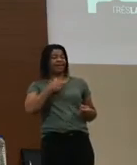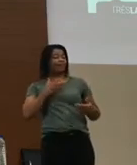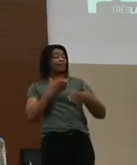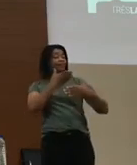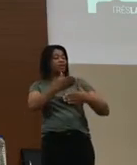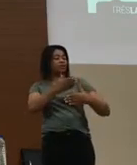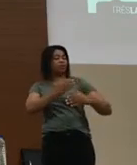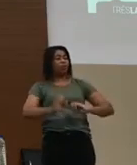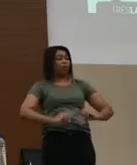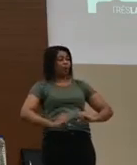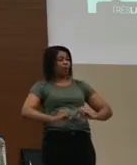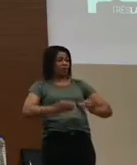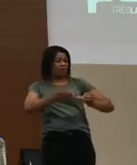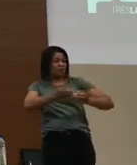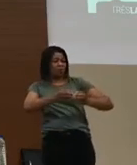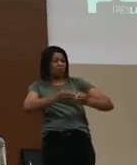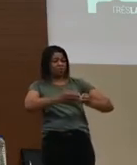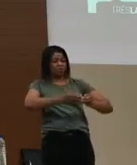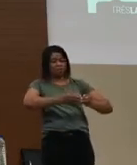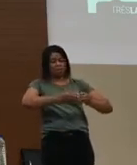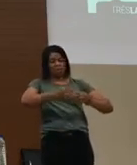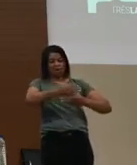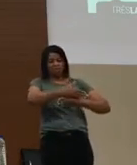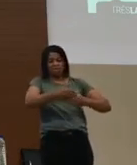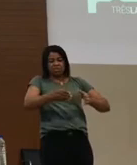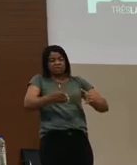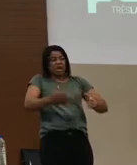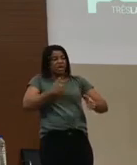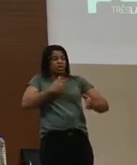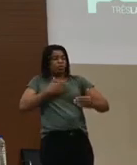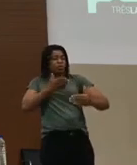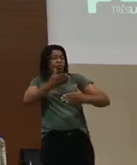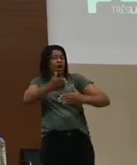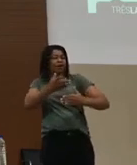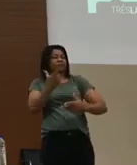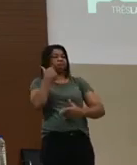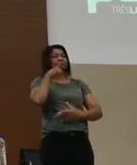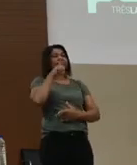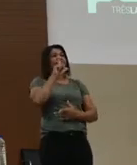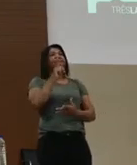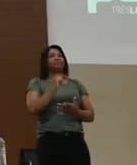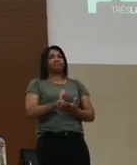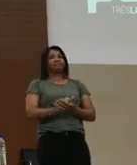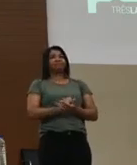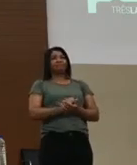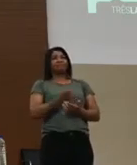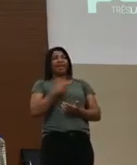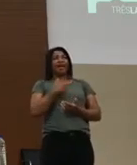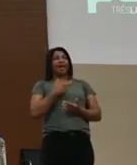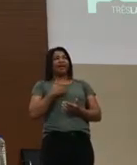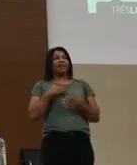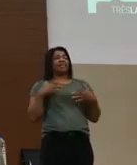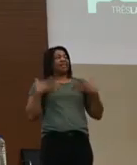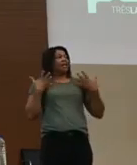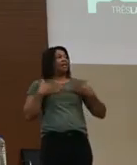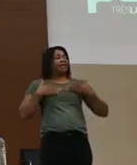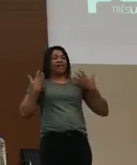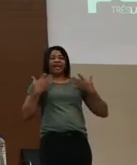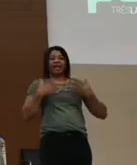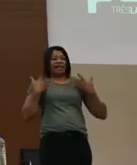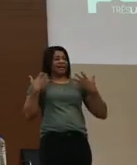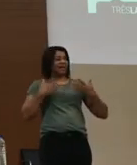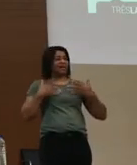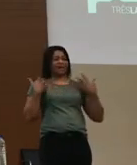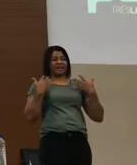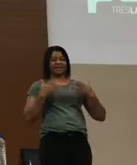realizar, para se encontrar, para ter com que se orgulhar, com